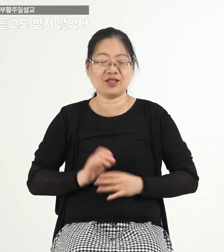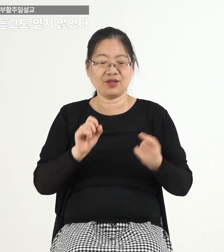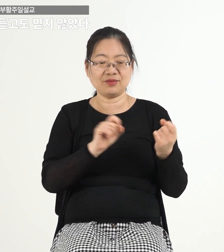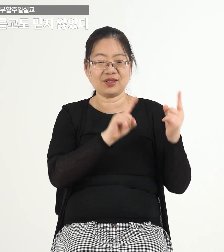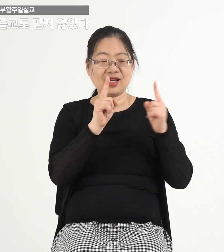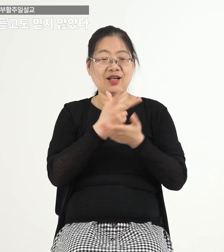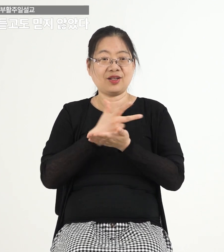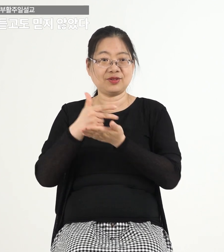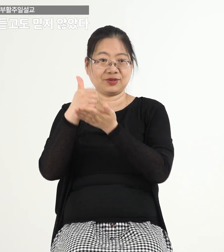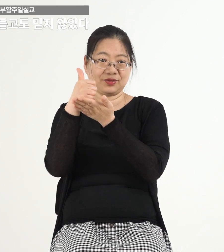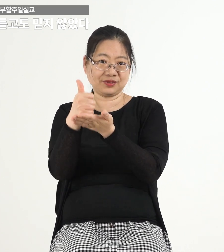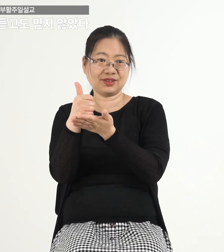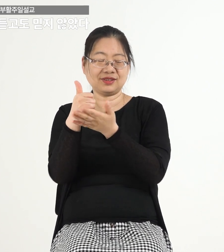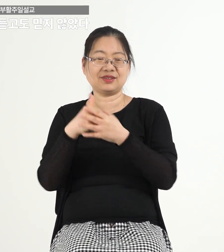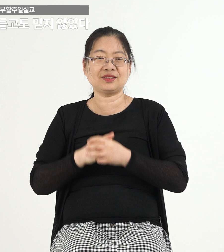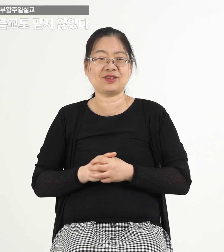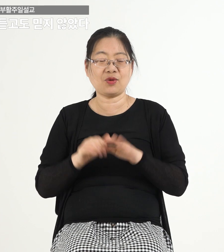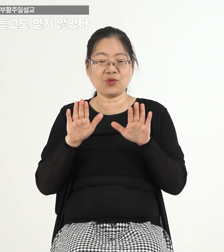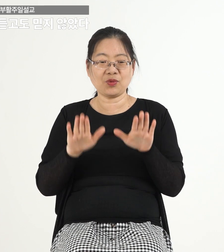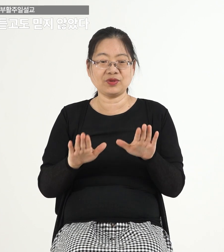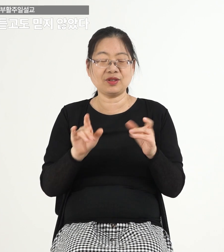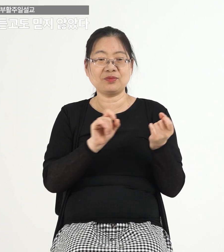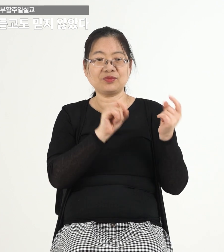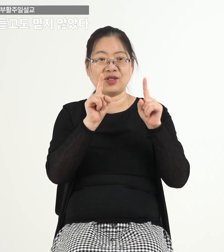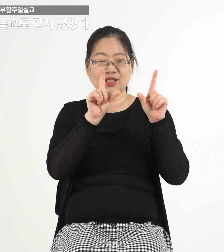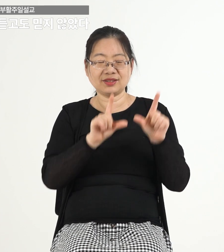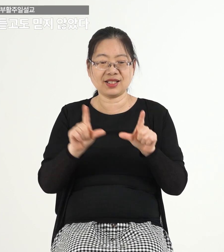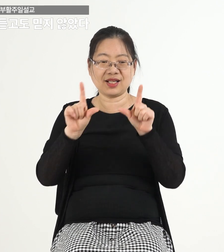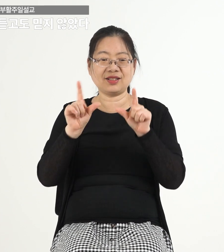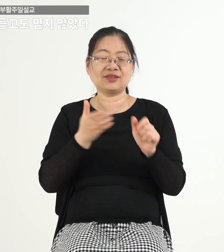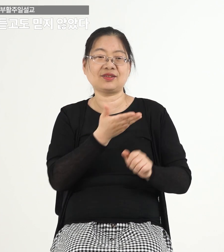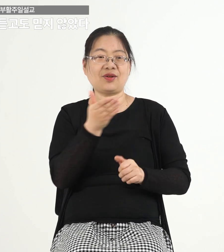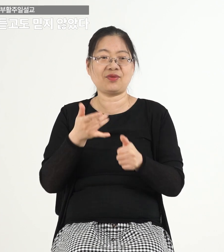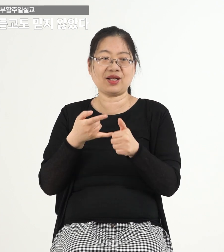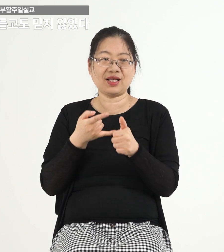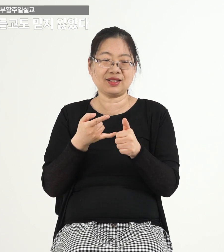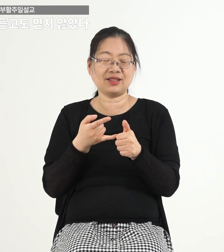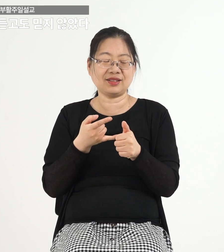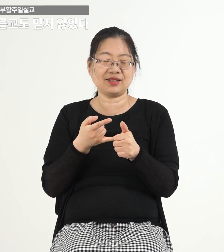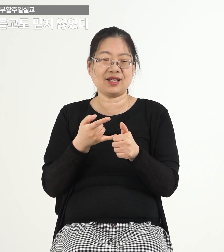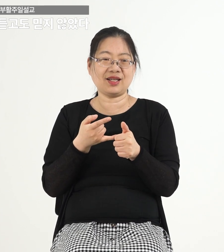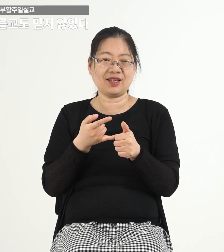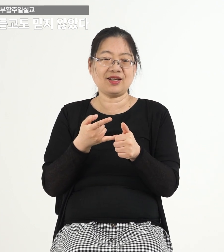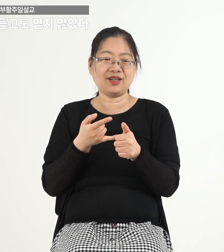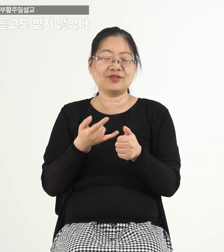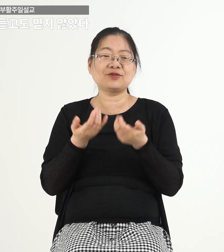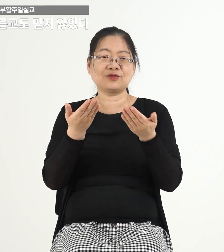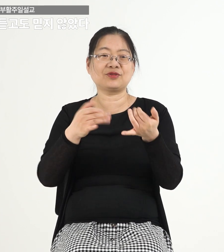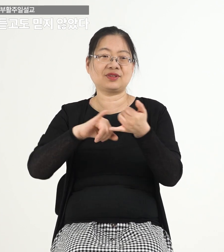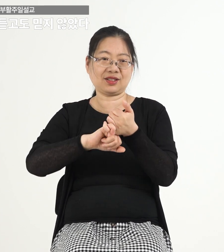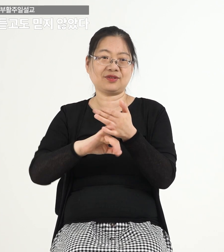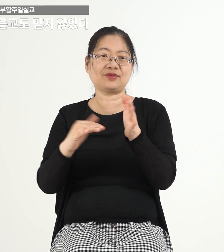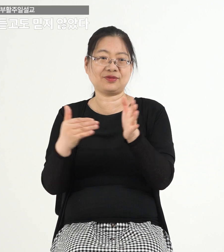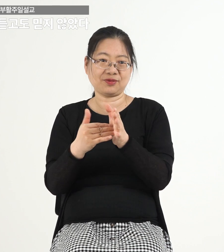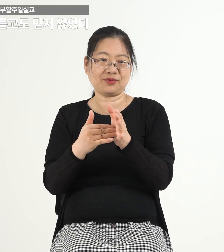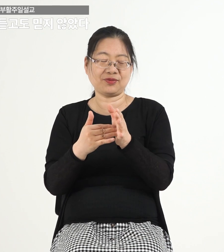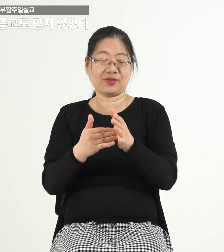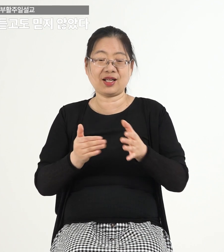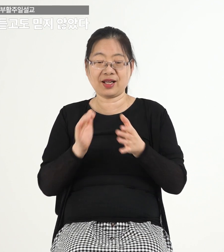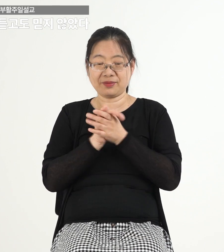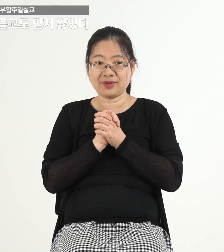부활의 주님이 오늘 부활을 살아가는 여러분들에게 하시고 있는 약속입니다.